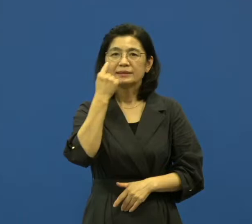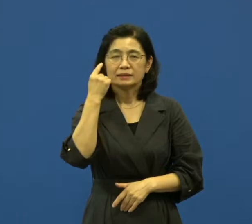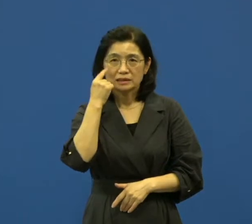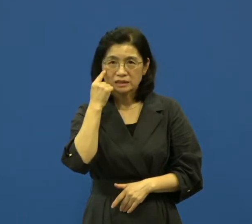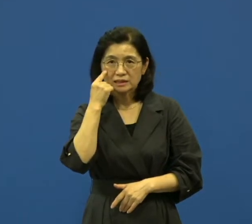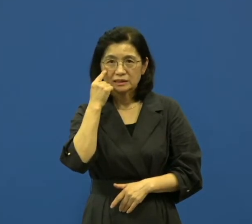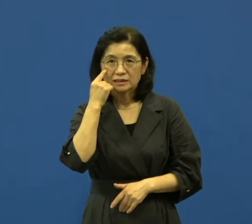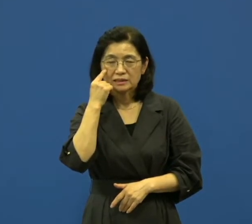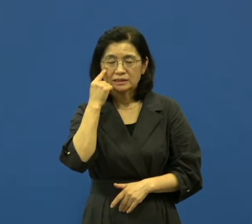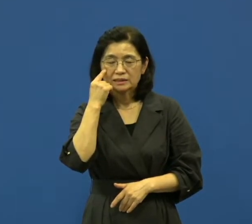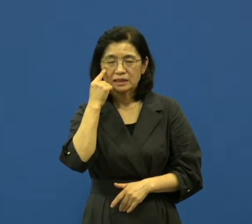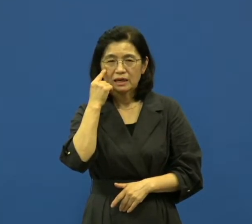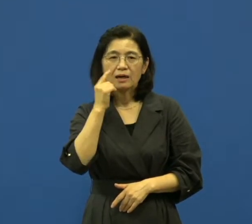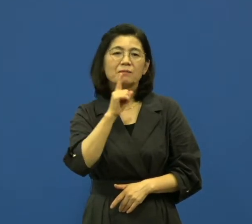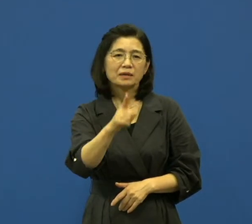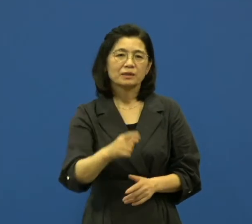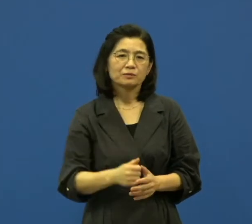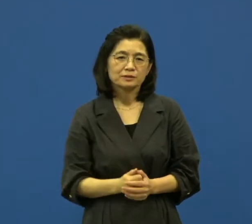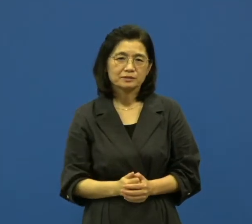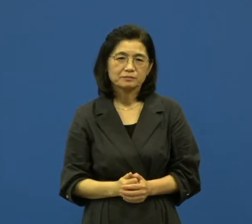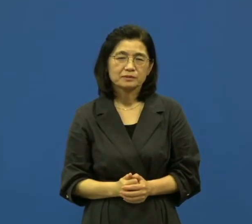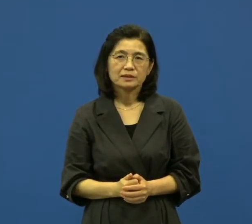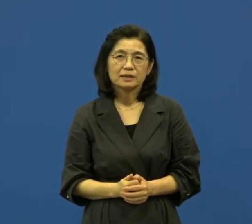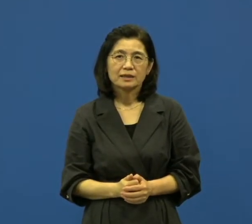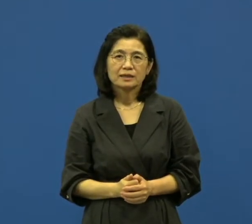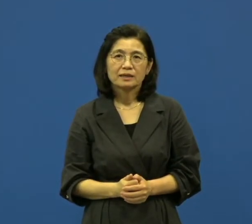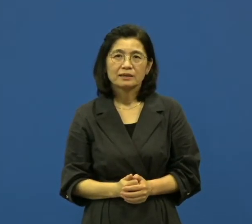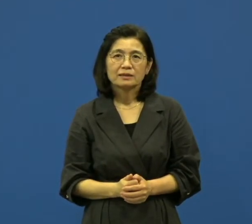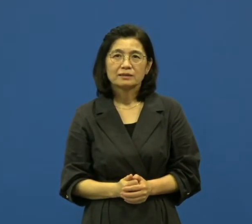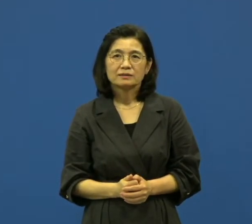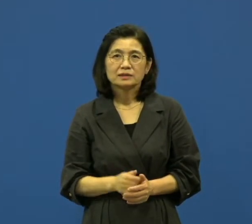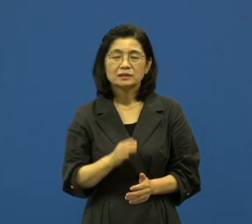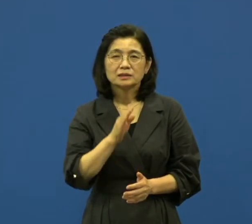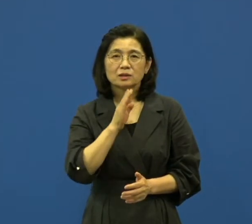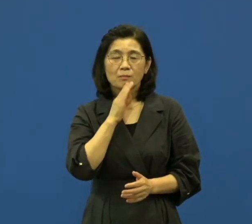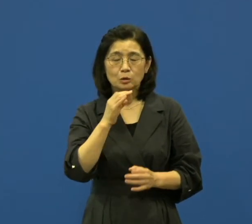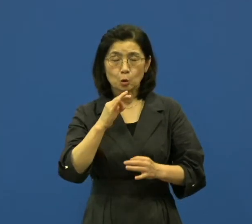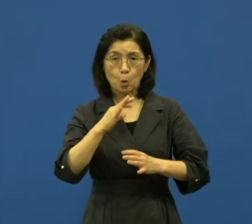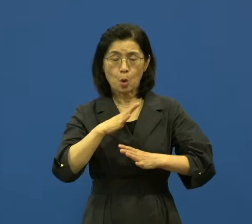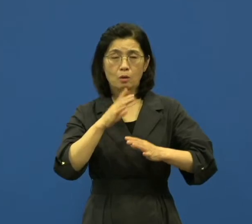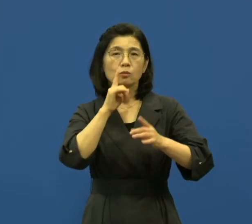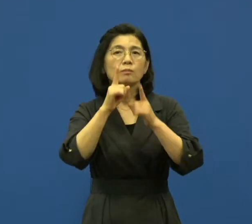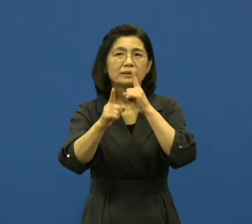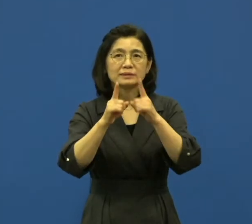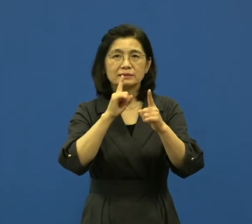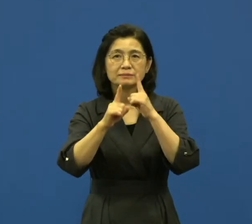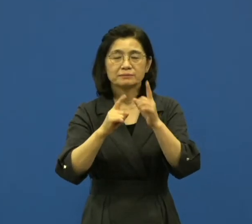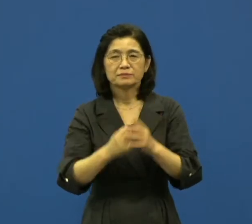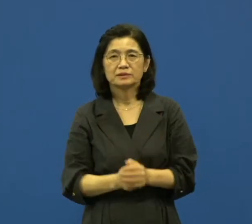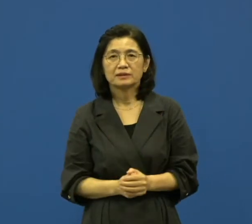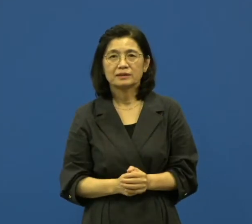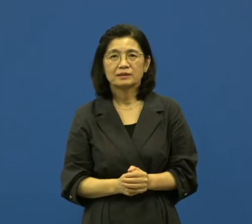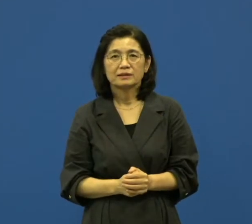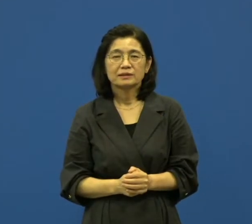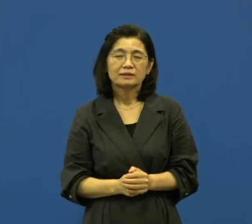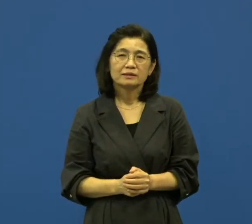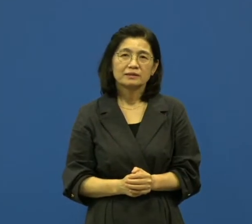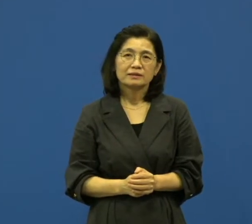것들의 증거니. 굉장한 말씀입니다. 굉장한 말씀입니다.